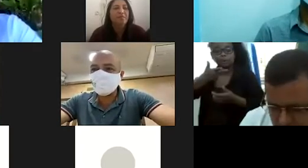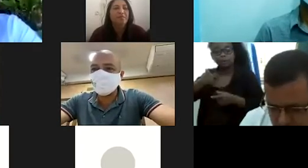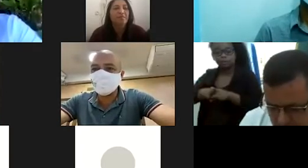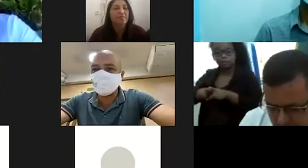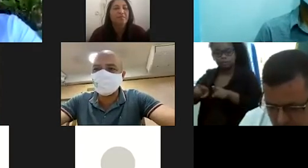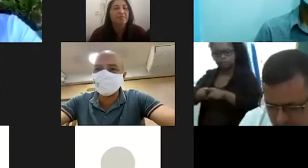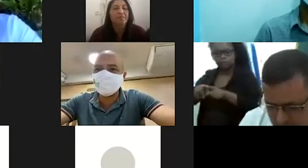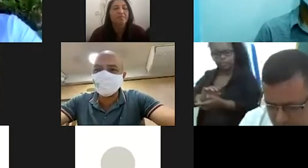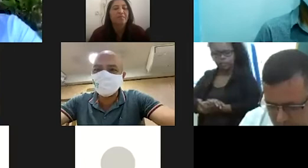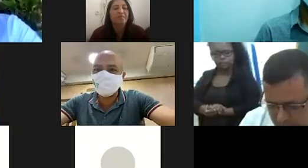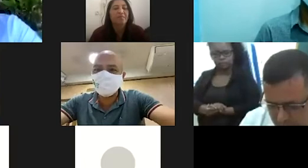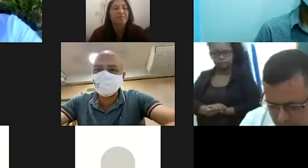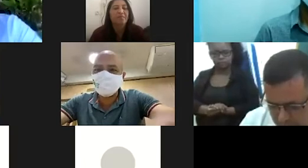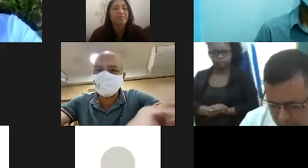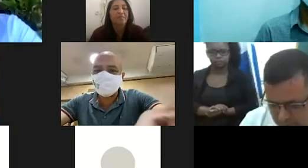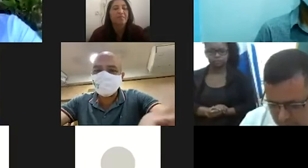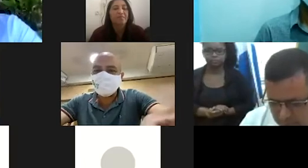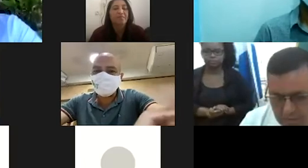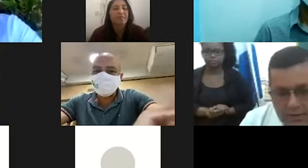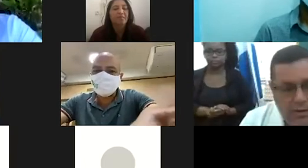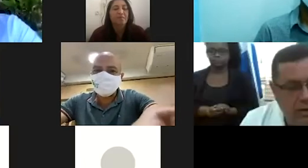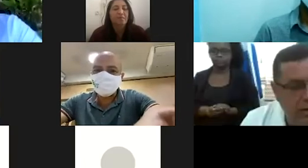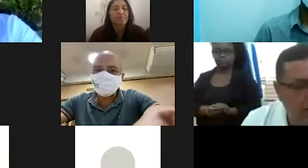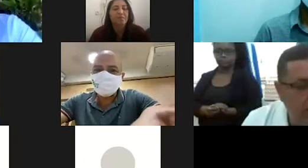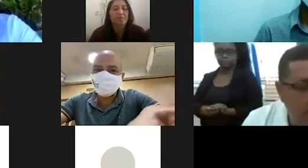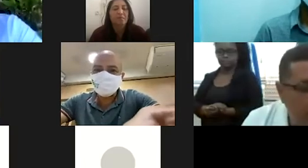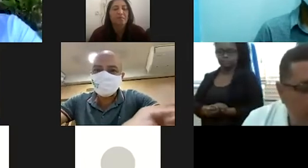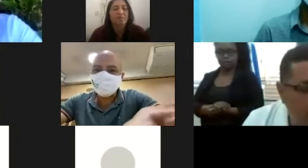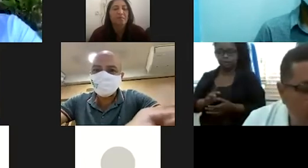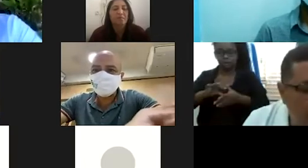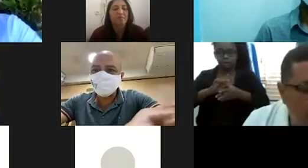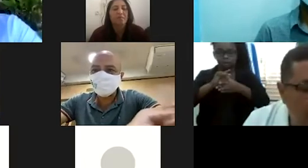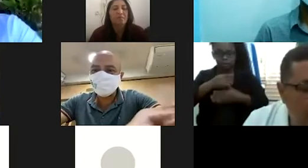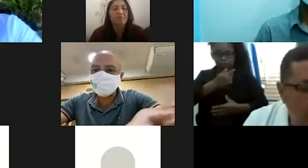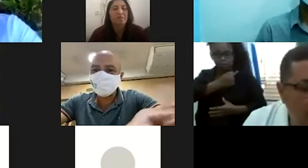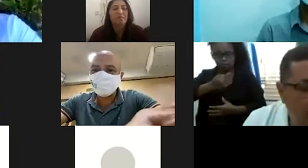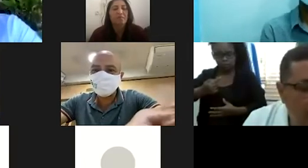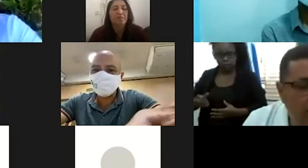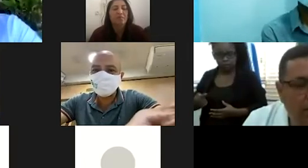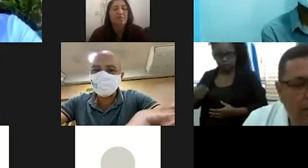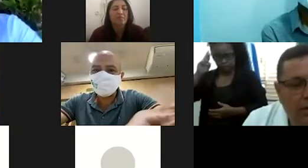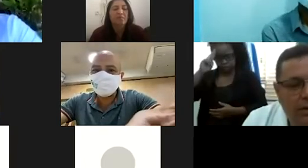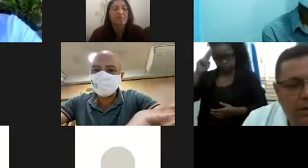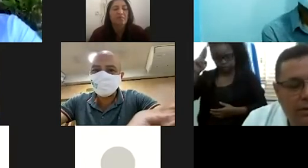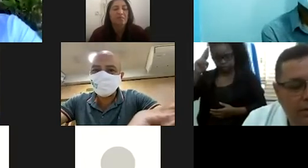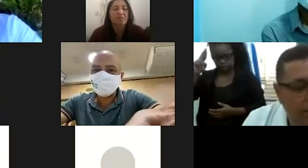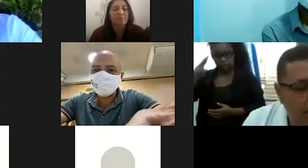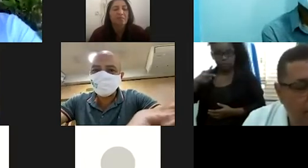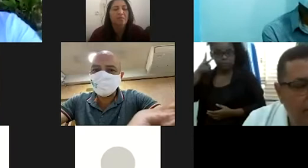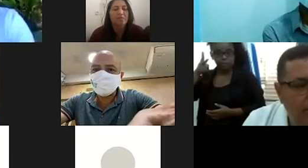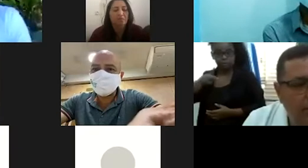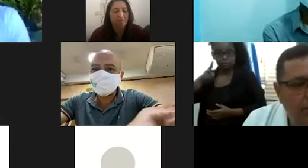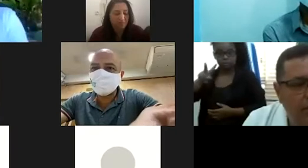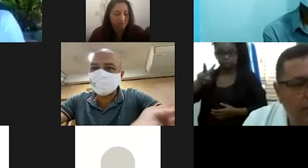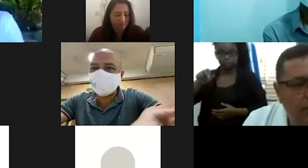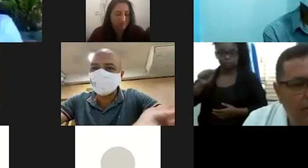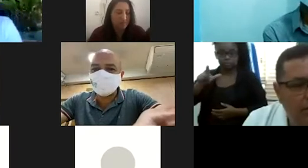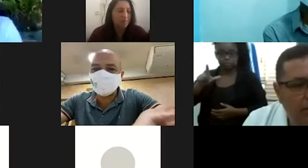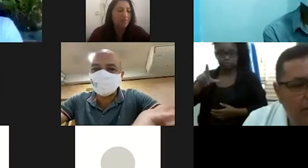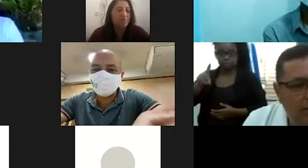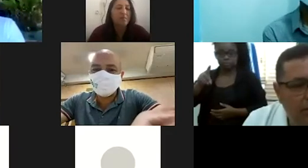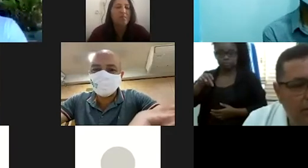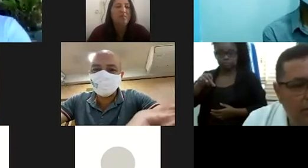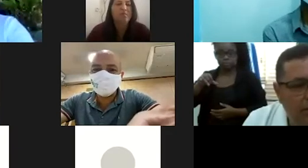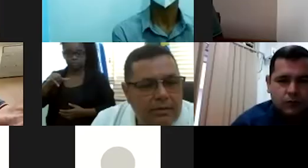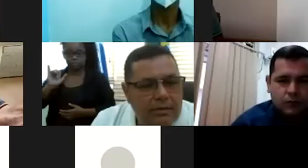Queria pedir a parte do líder de governo, Vossa Excelência, vereador Valdeci. Fique à vontade,